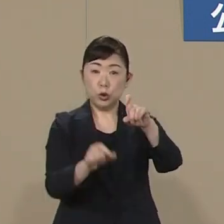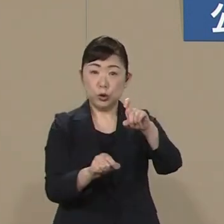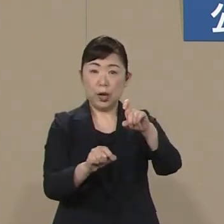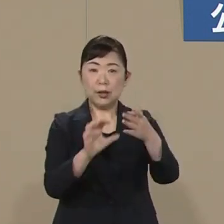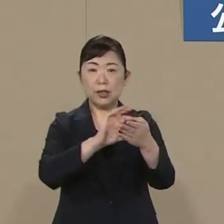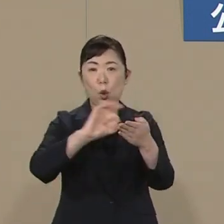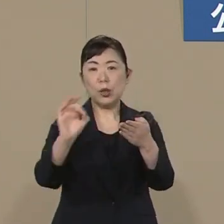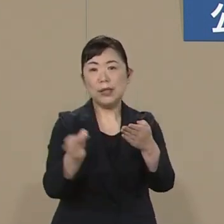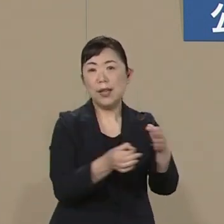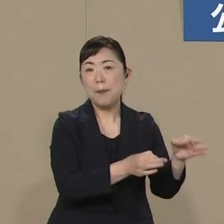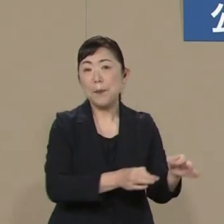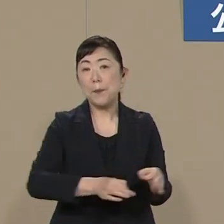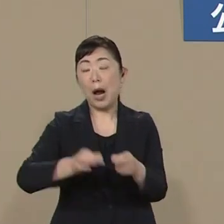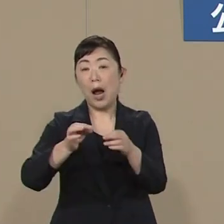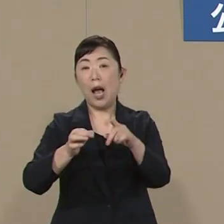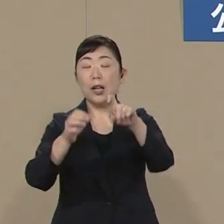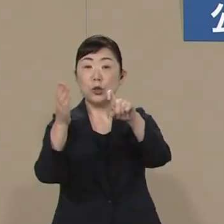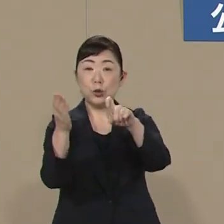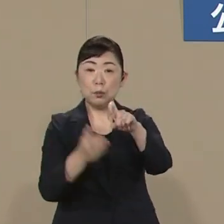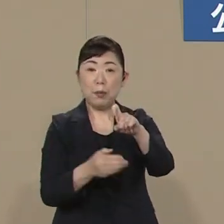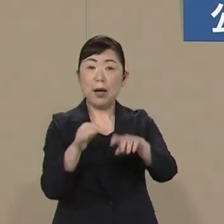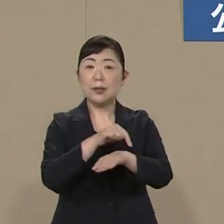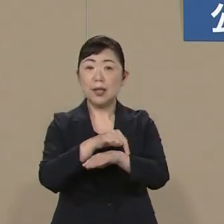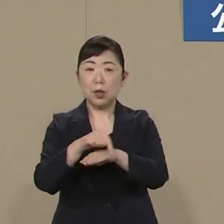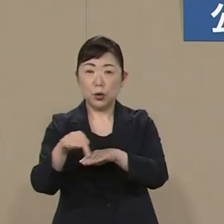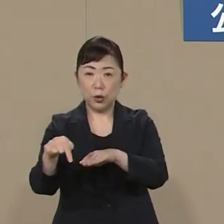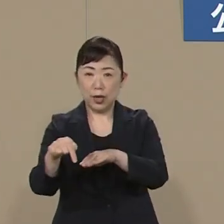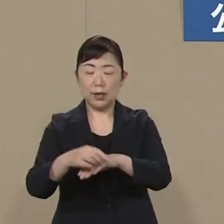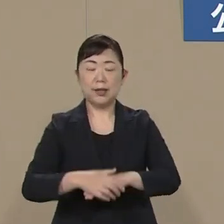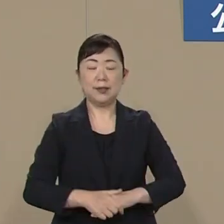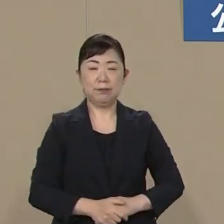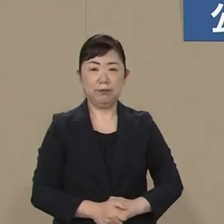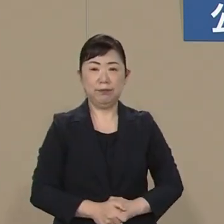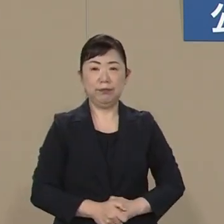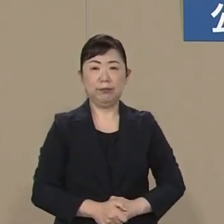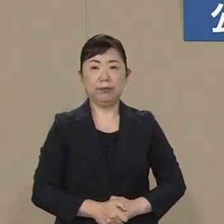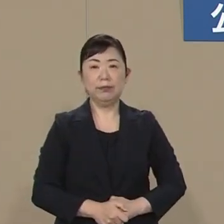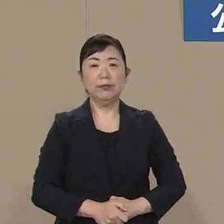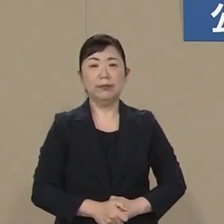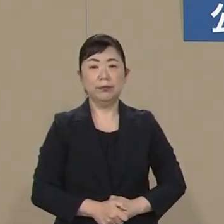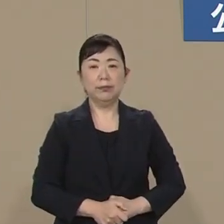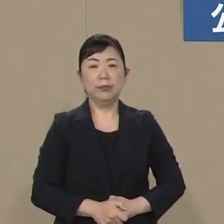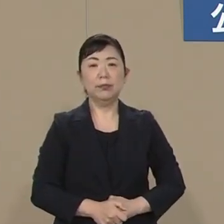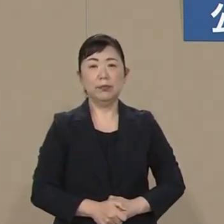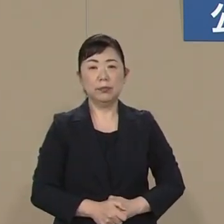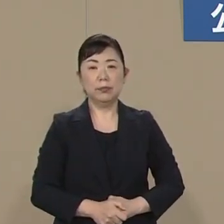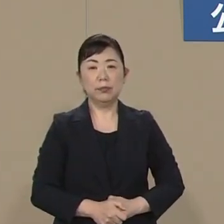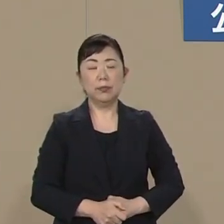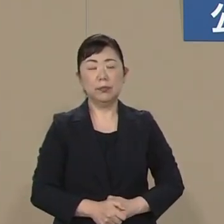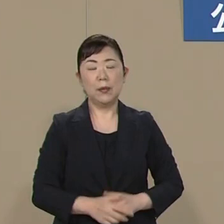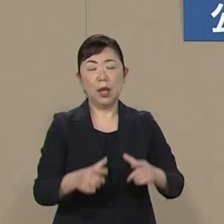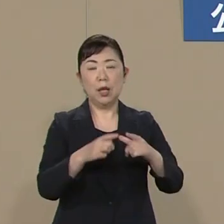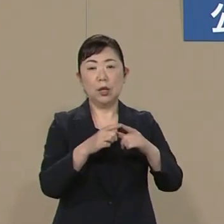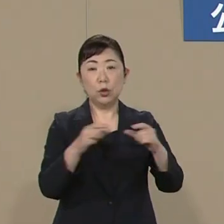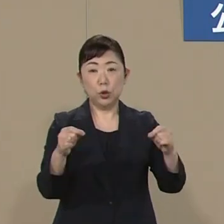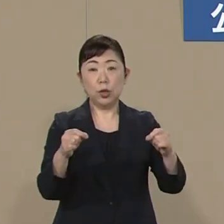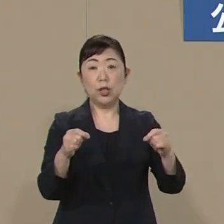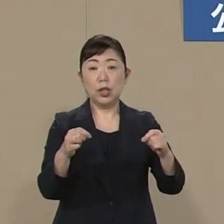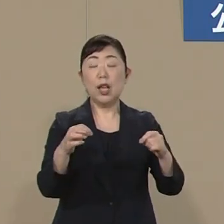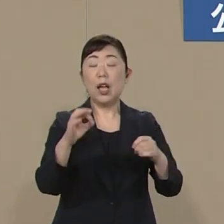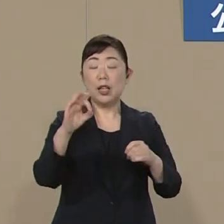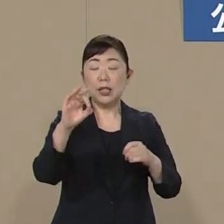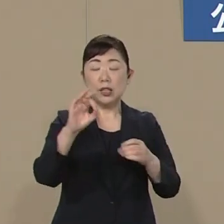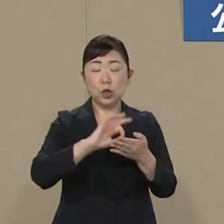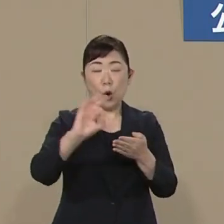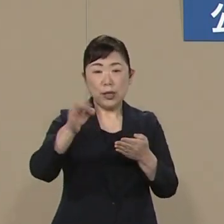消費税率が10%に引き上げられる予定ですそれに伴い消費税の使い道